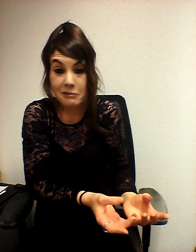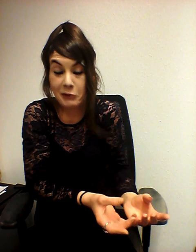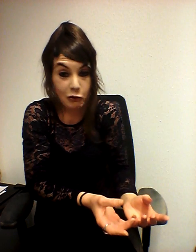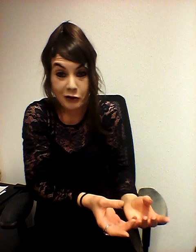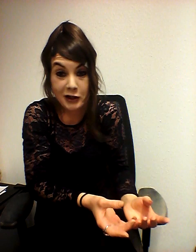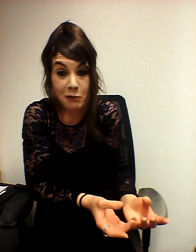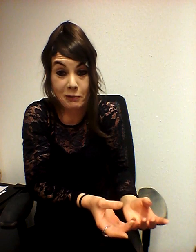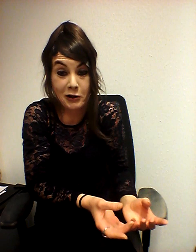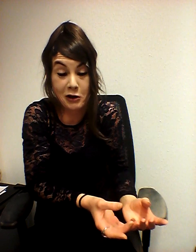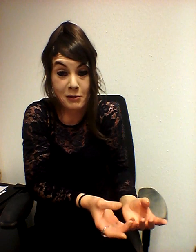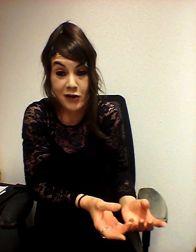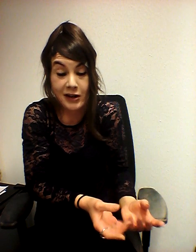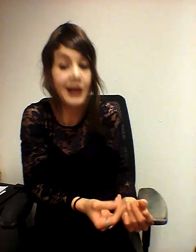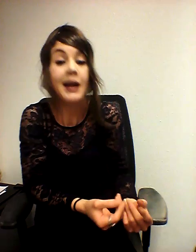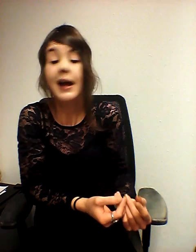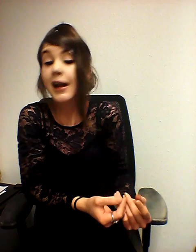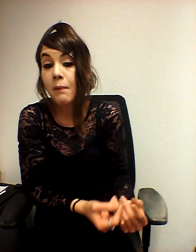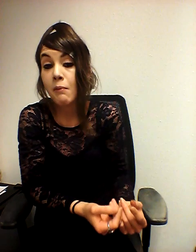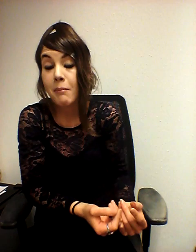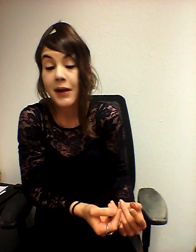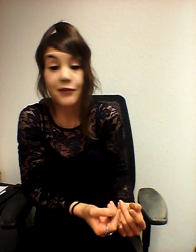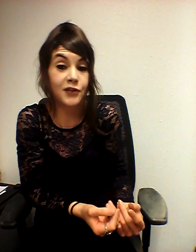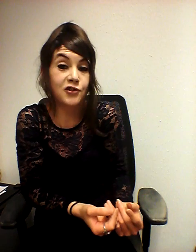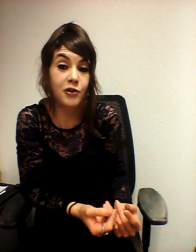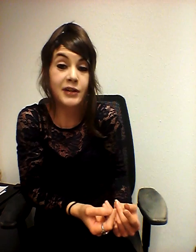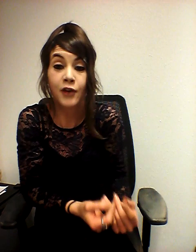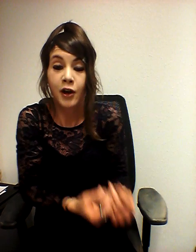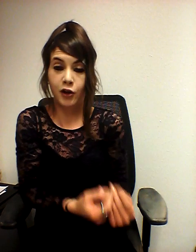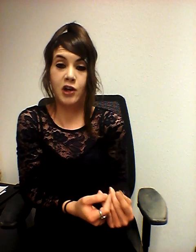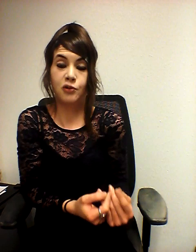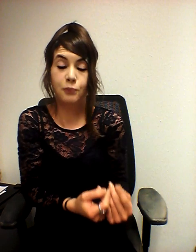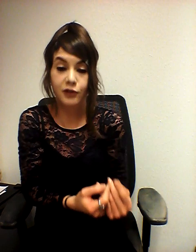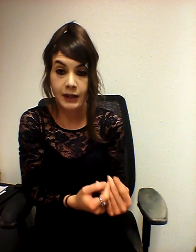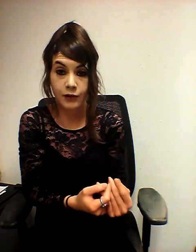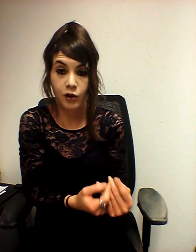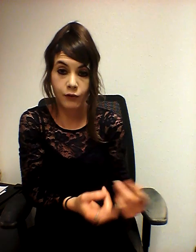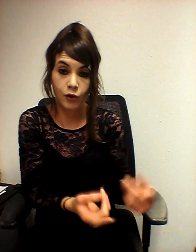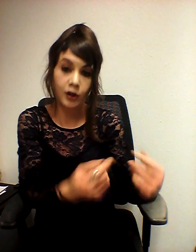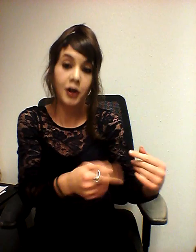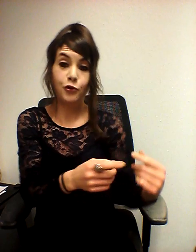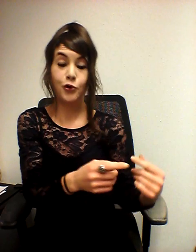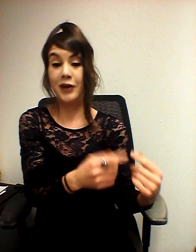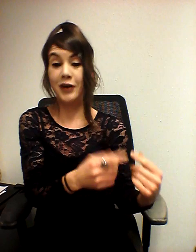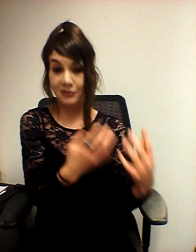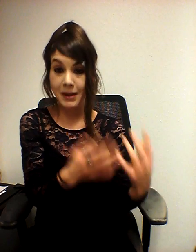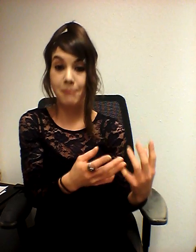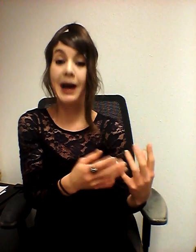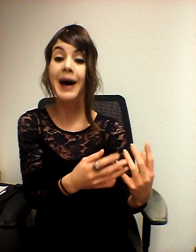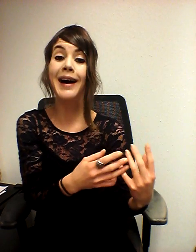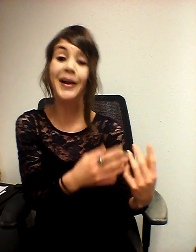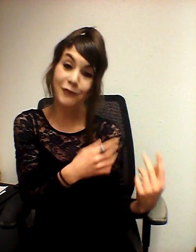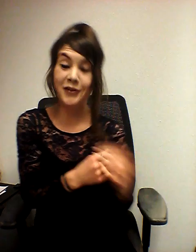mitochondriën opgenomen worden en op het moment dat ze ook niet getransporteerd kunnen worden door het membraan van de